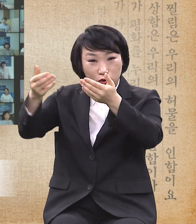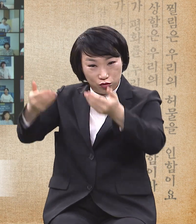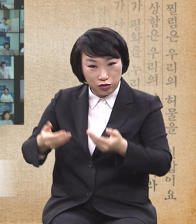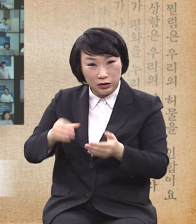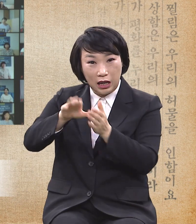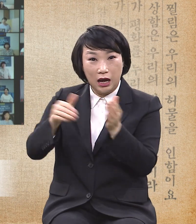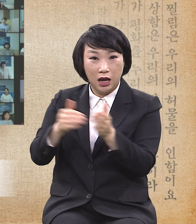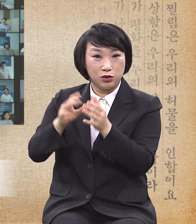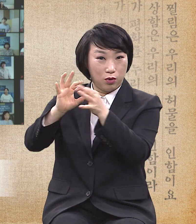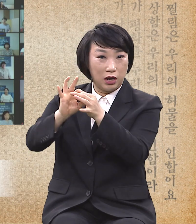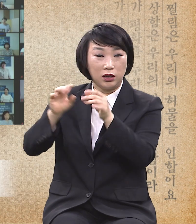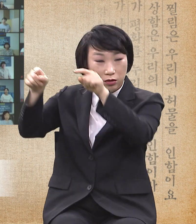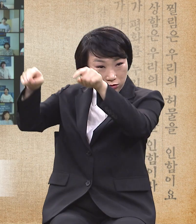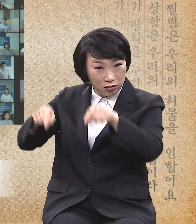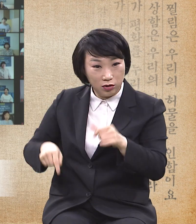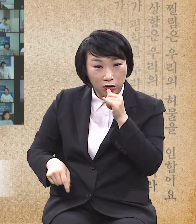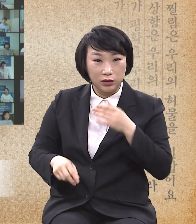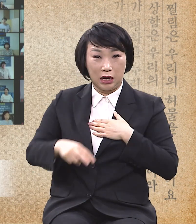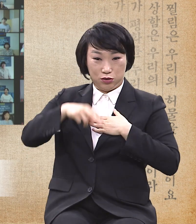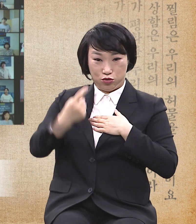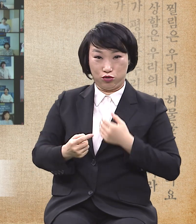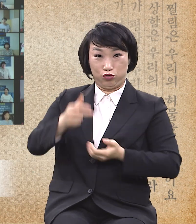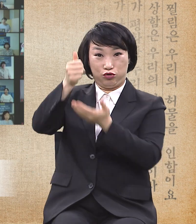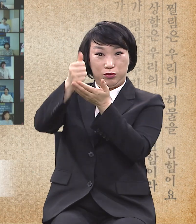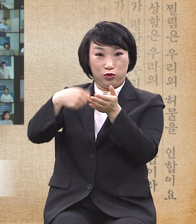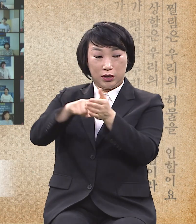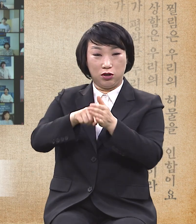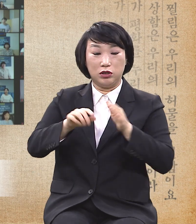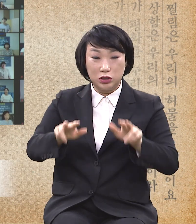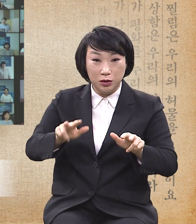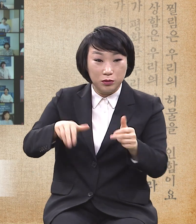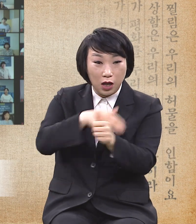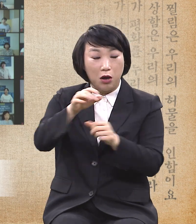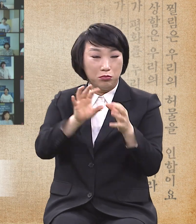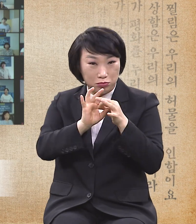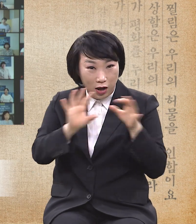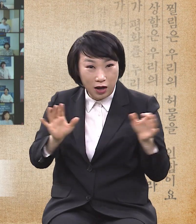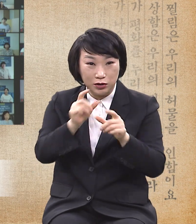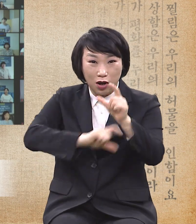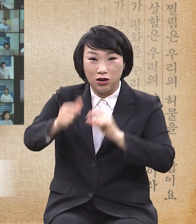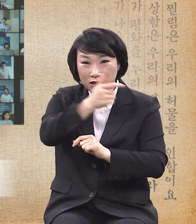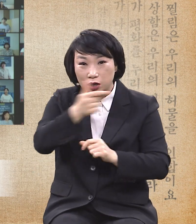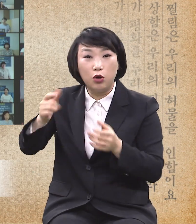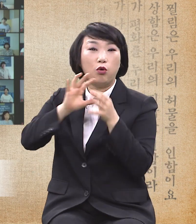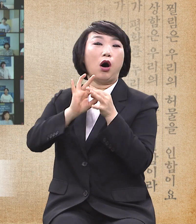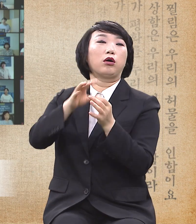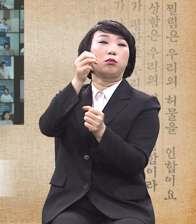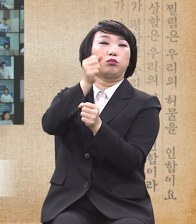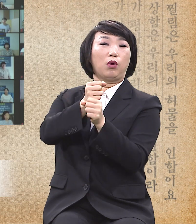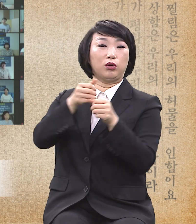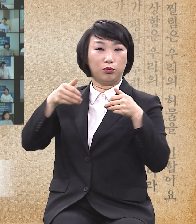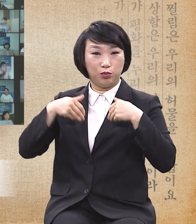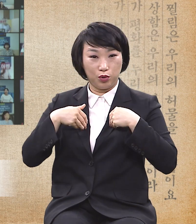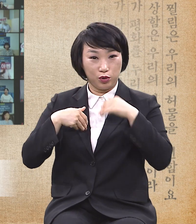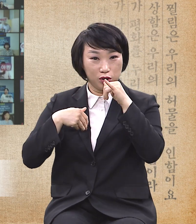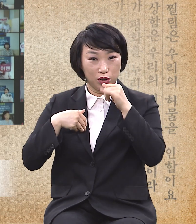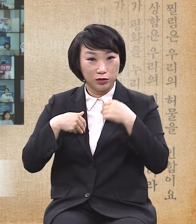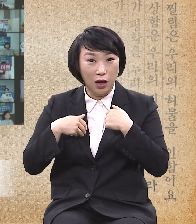주위까지 관계하셨는데 나도 주를 위해 이럴 때일수록 더 큰 관계를 가져야 되지.